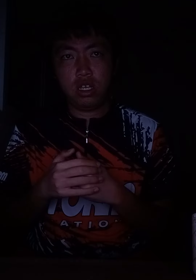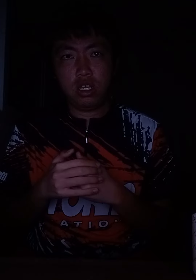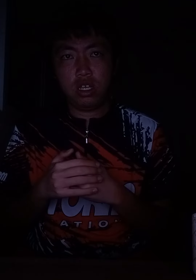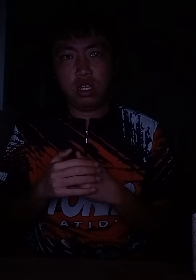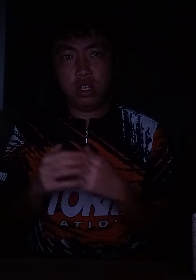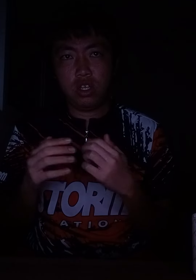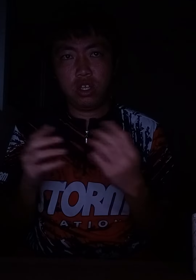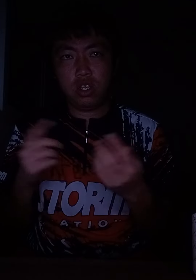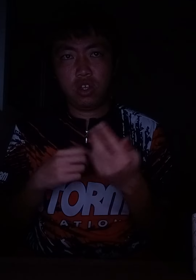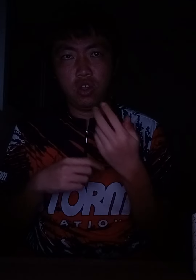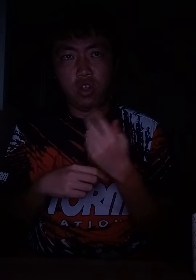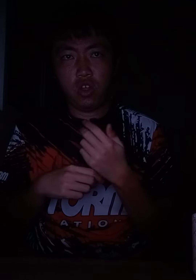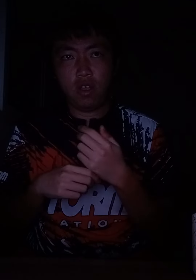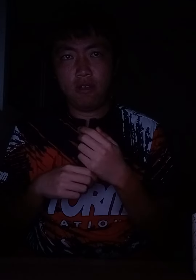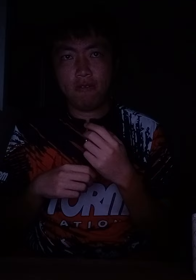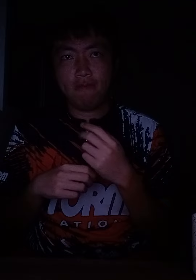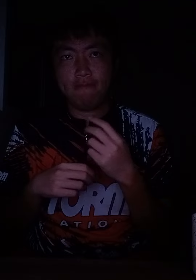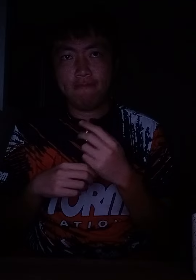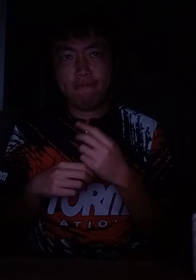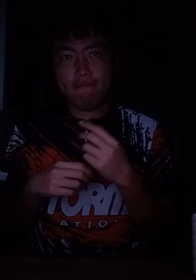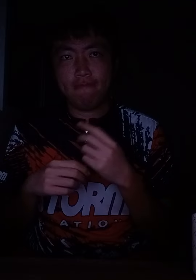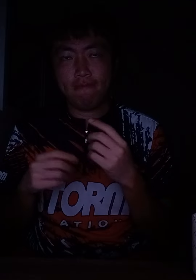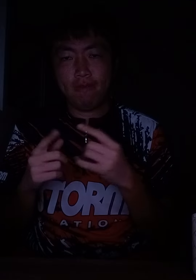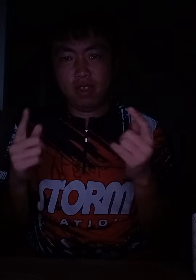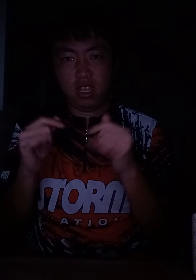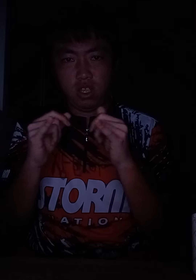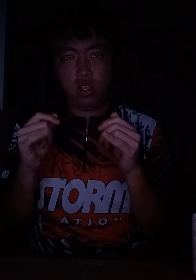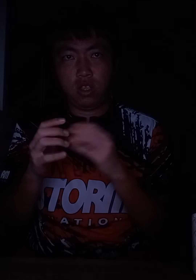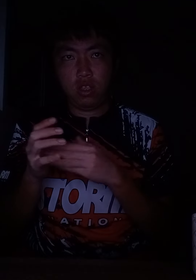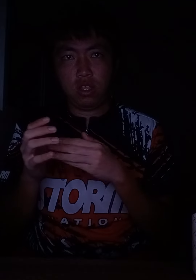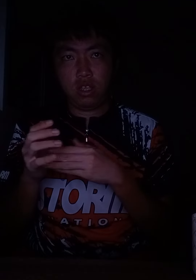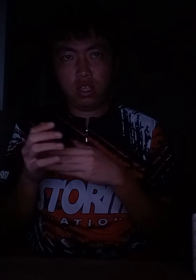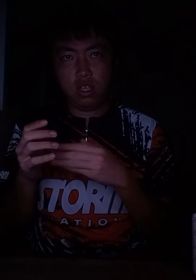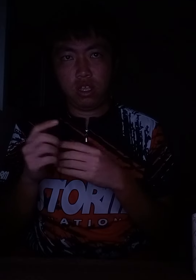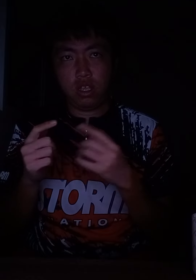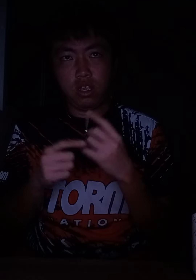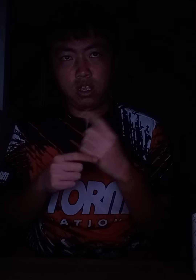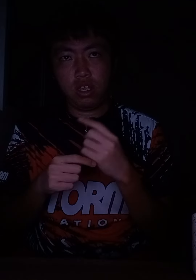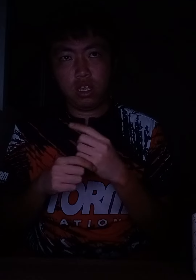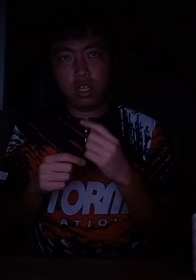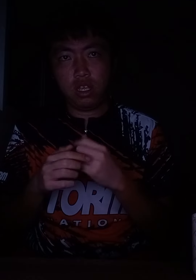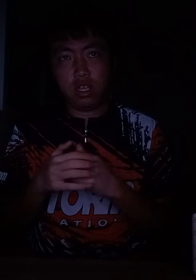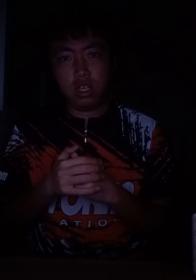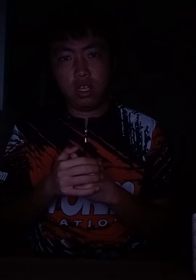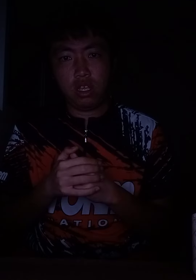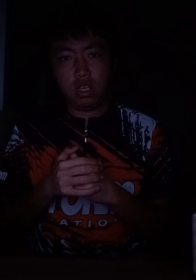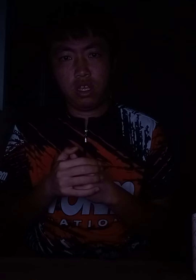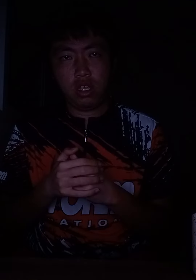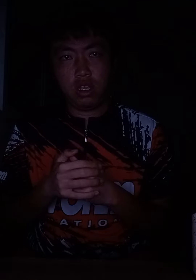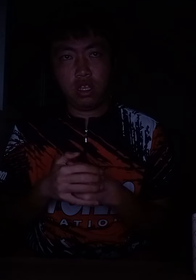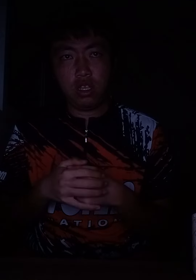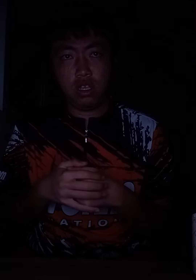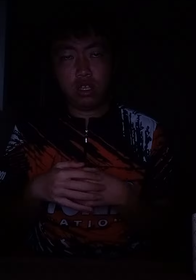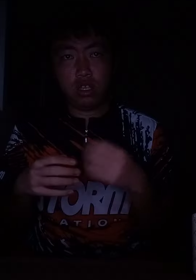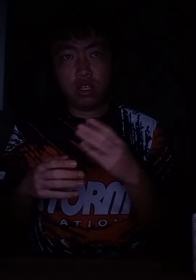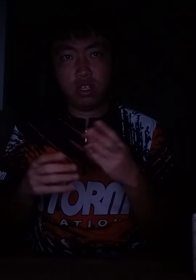많다면, 어른이라면 그 어른에 걸맞는 행동을 하라고 노약자석을 만든 겁니다. 처절하게